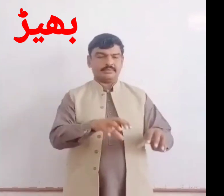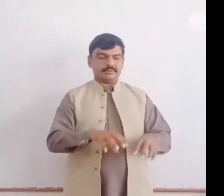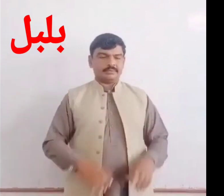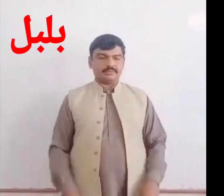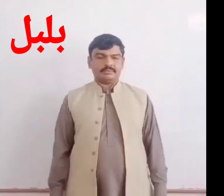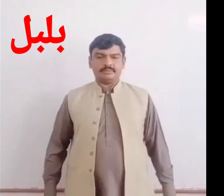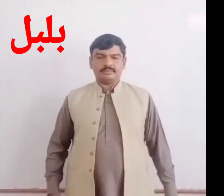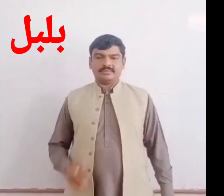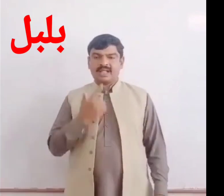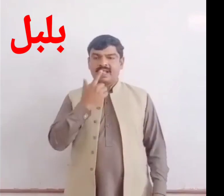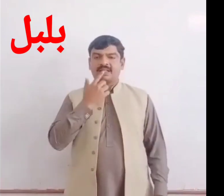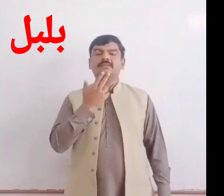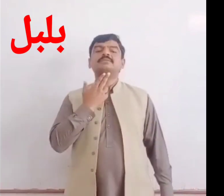बुलबुल,